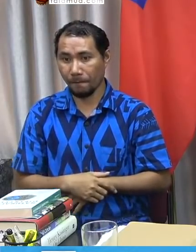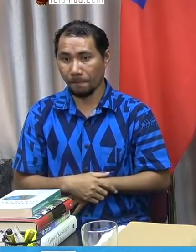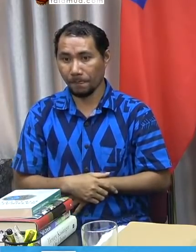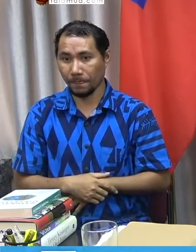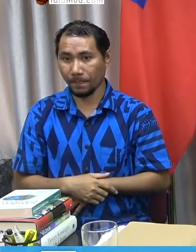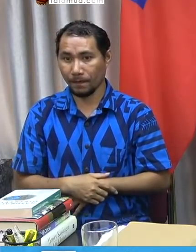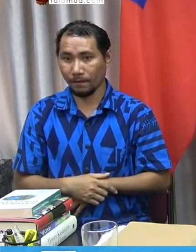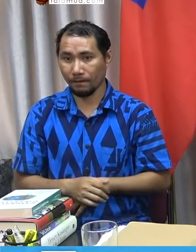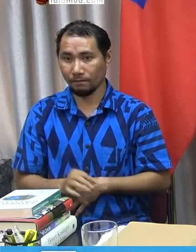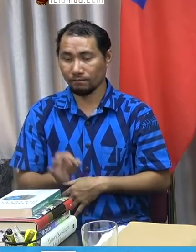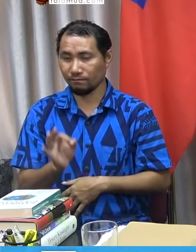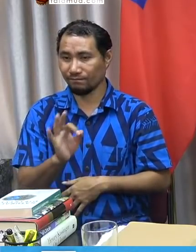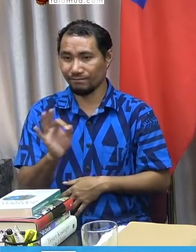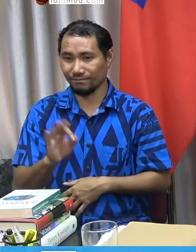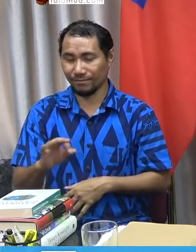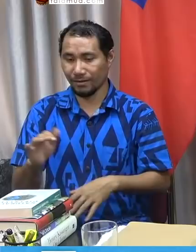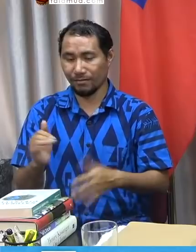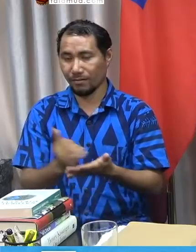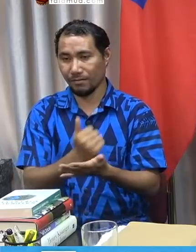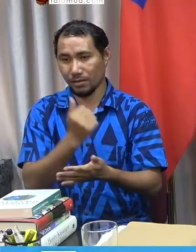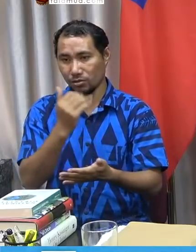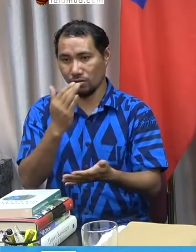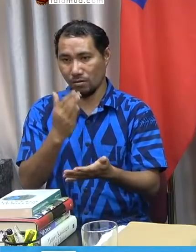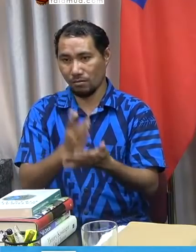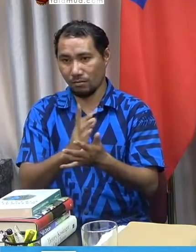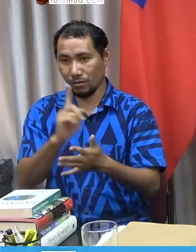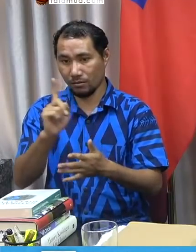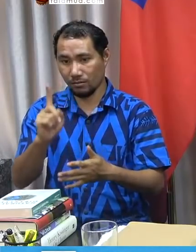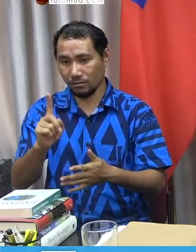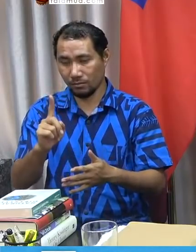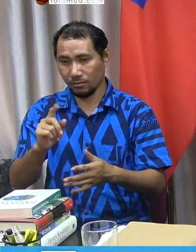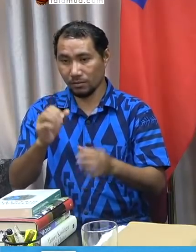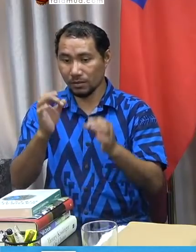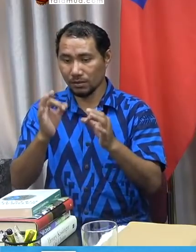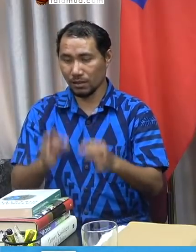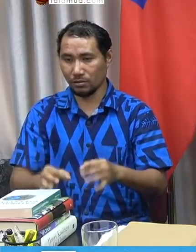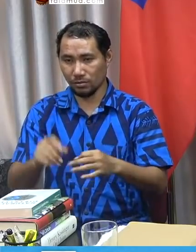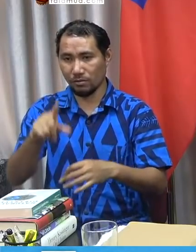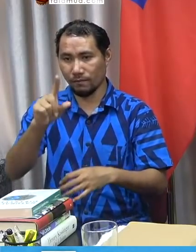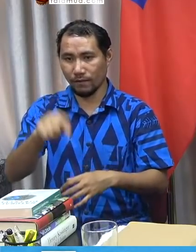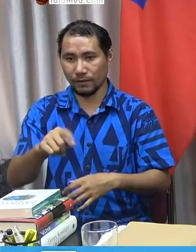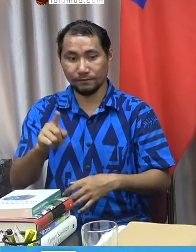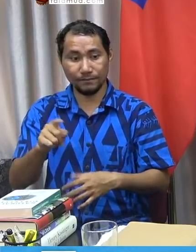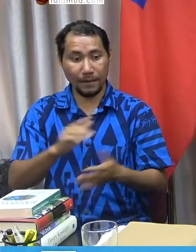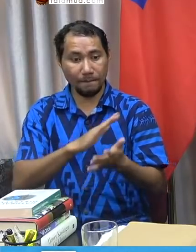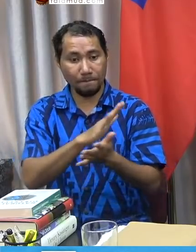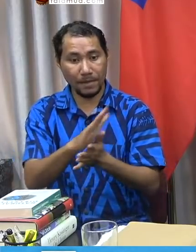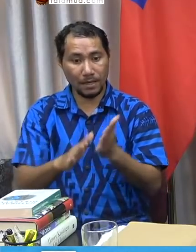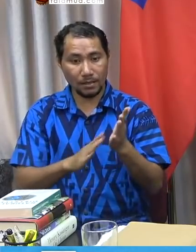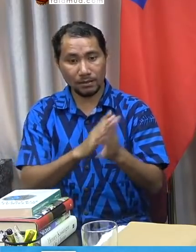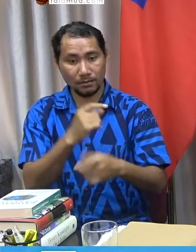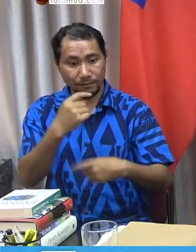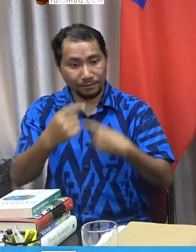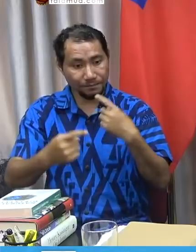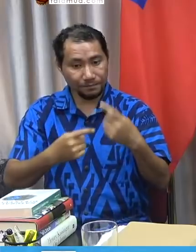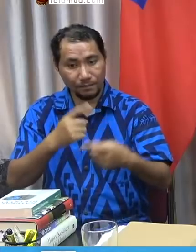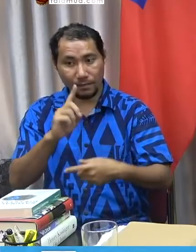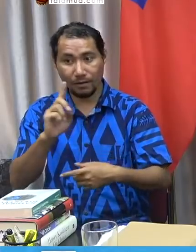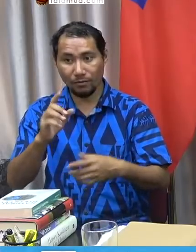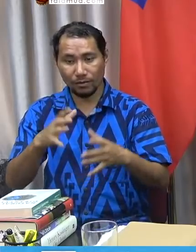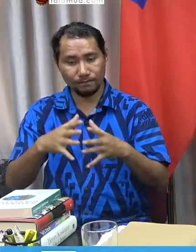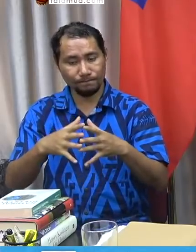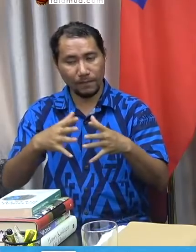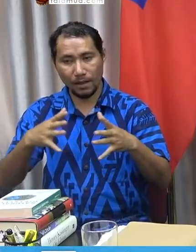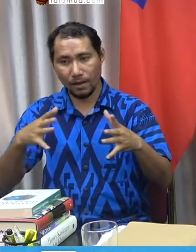ni whai ungo o lātou whai o le winga lal nā rok tala I le tele o